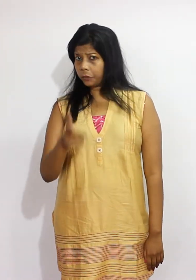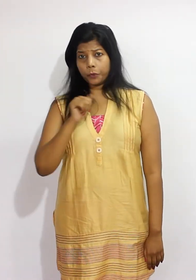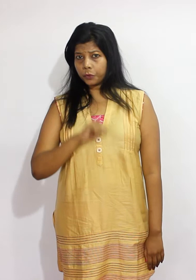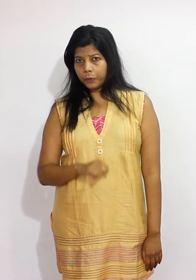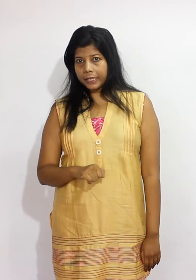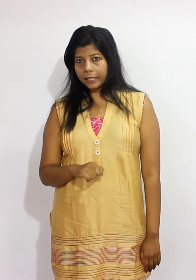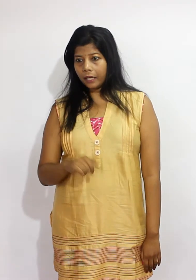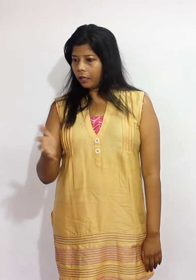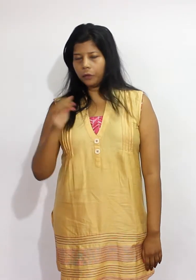को